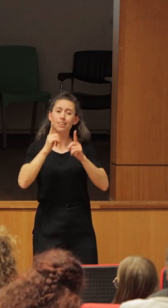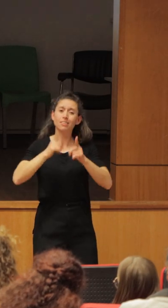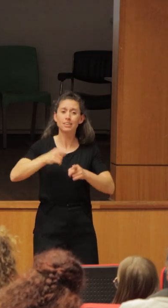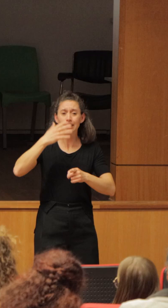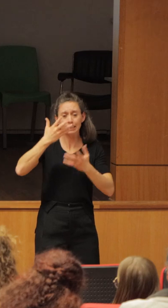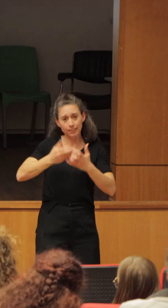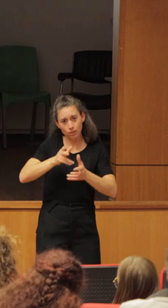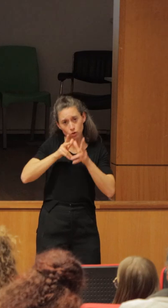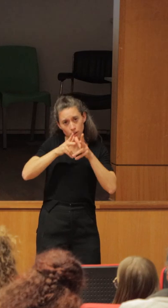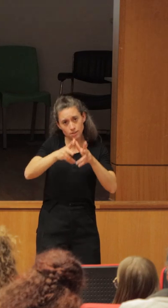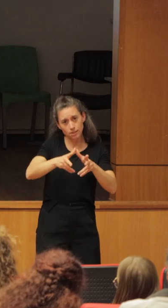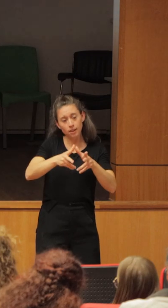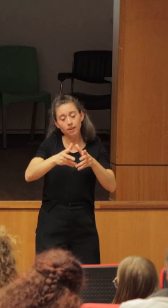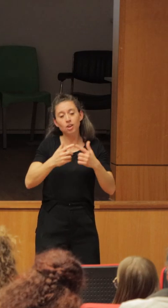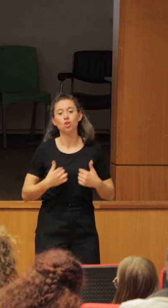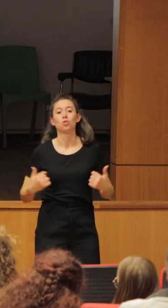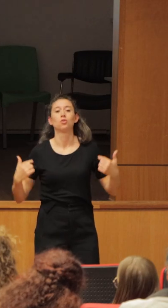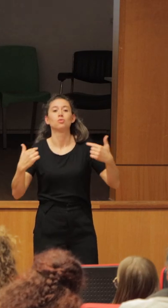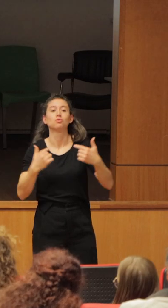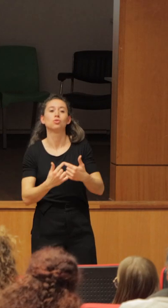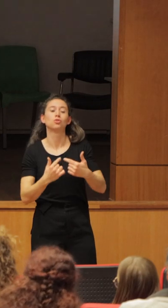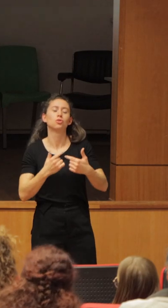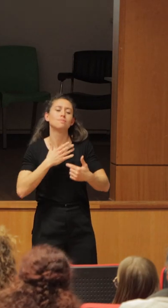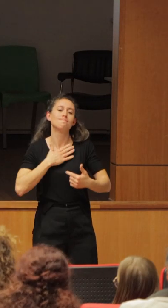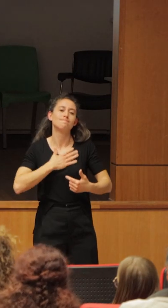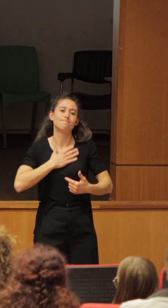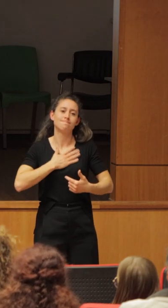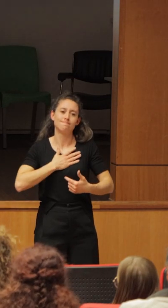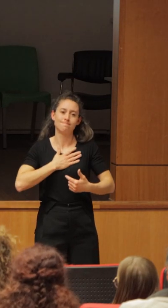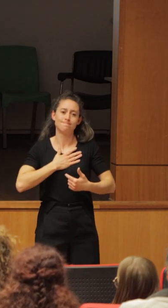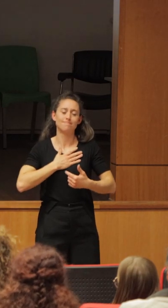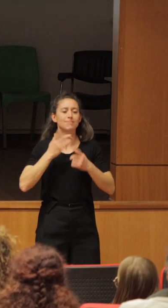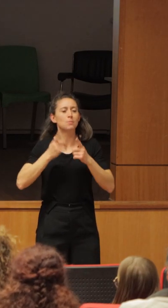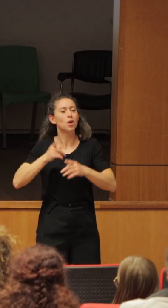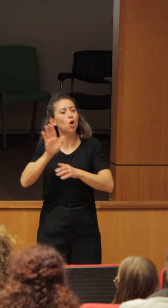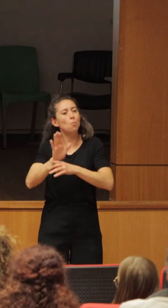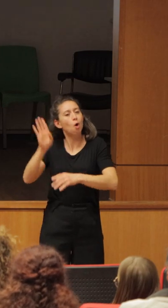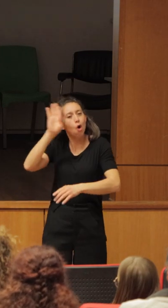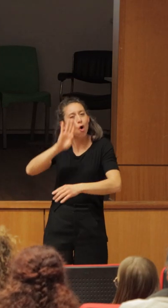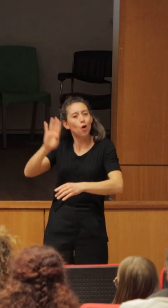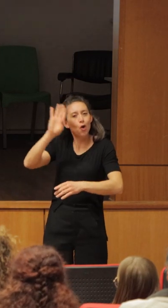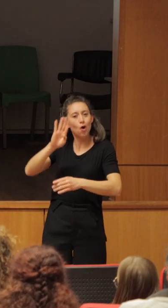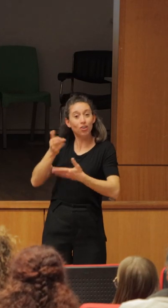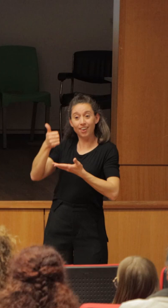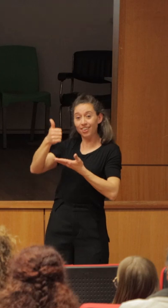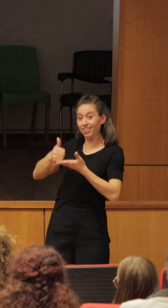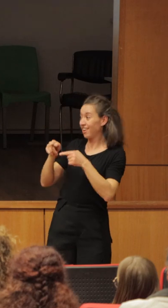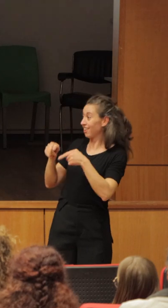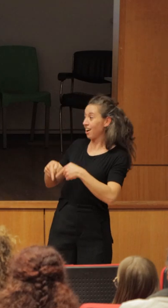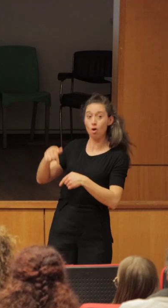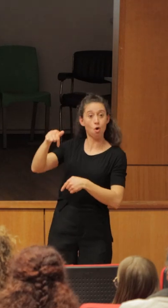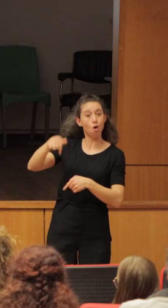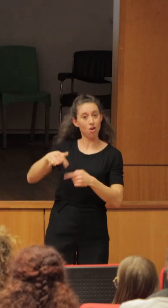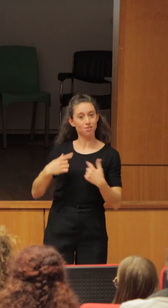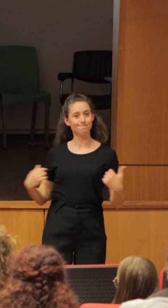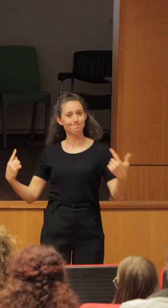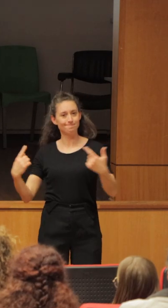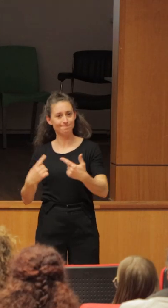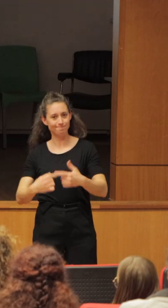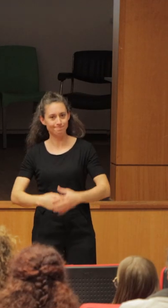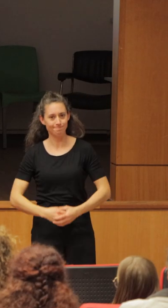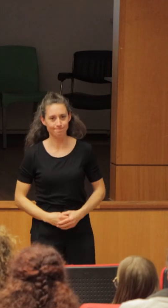quiero decir que para nosotros es un placer y un honor tenerte aquí hoy entre